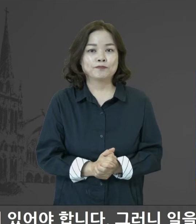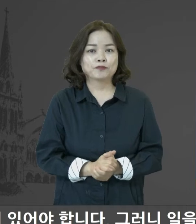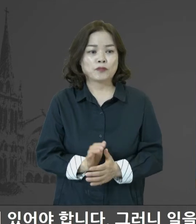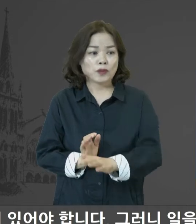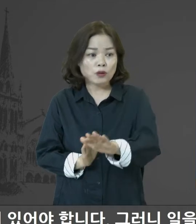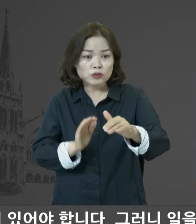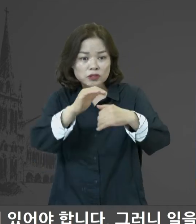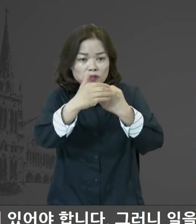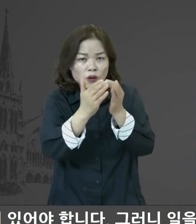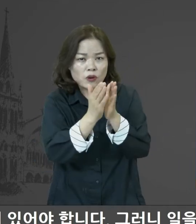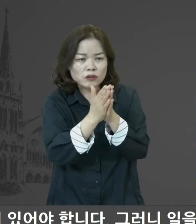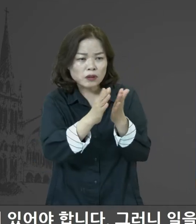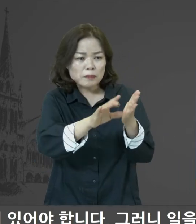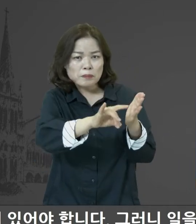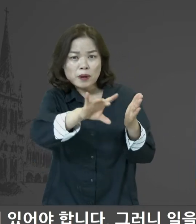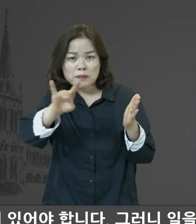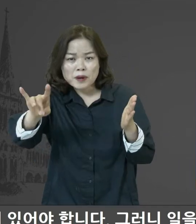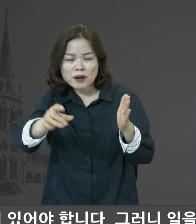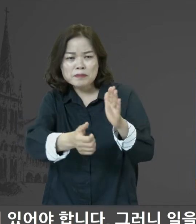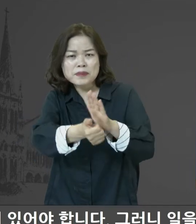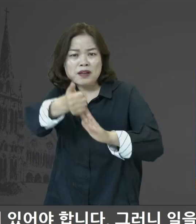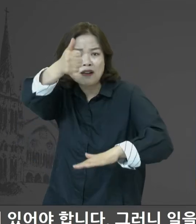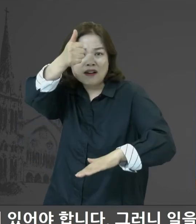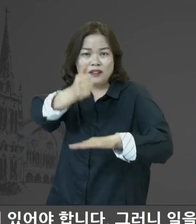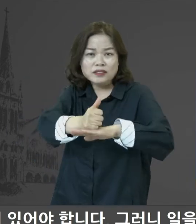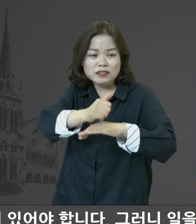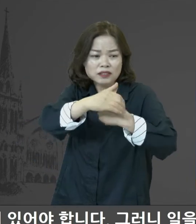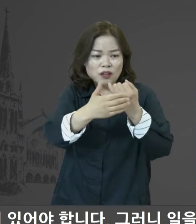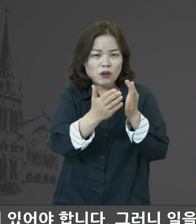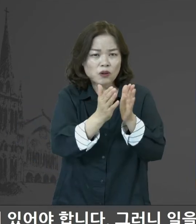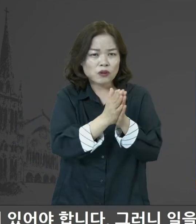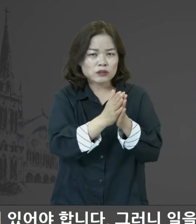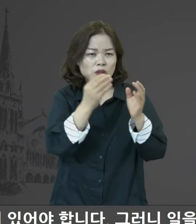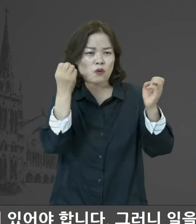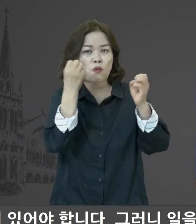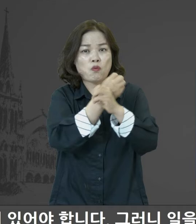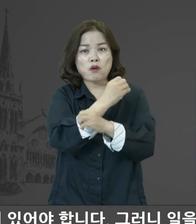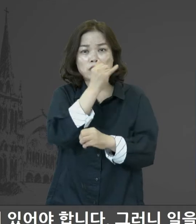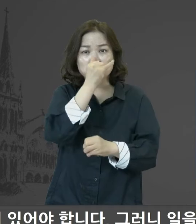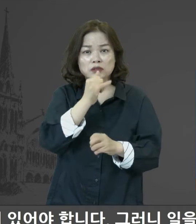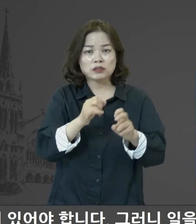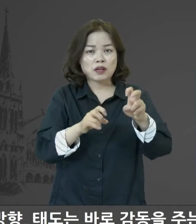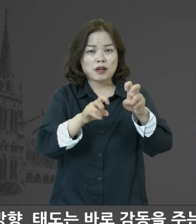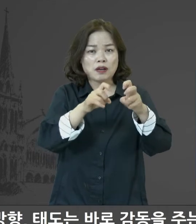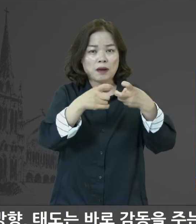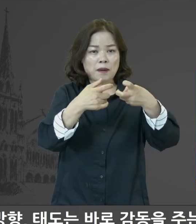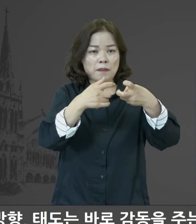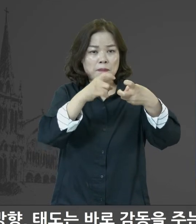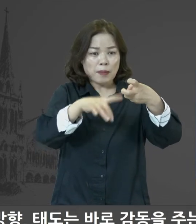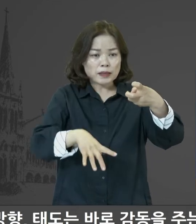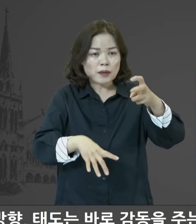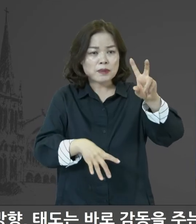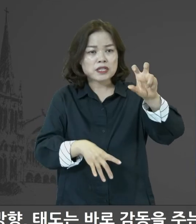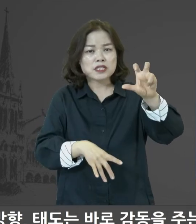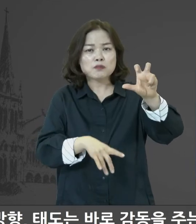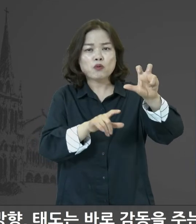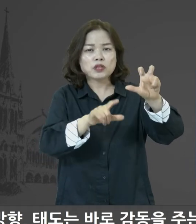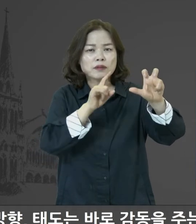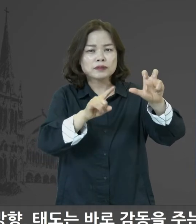우리는 성경 속에서 때때로 성과주의에 사로잡혀서 성경을 오해할 때가 있습니다. 마태복음 25장의 말씀에 보게